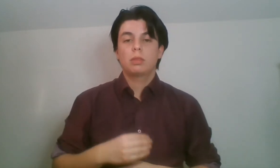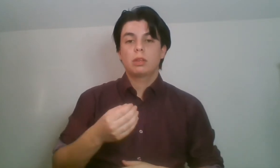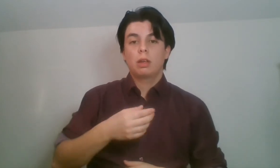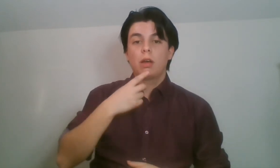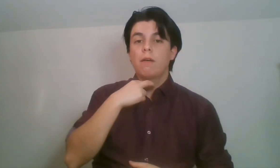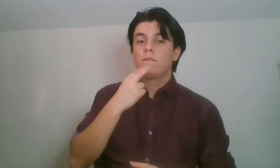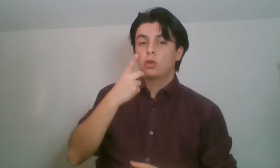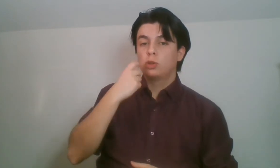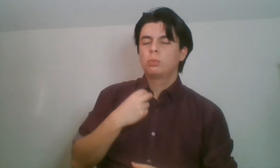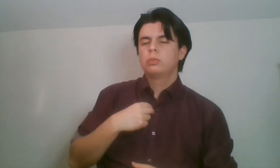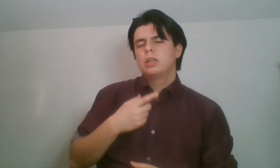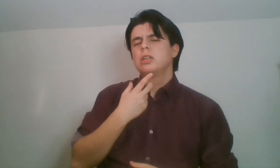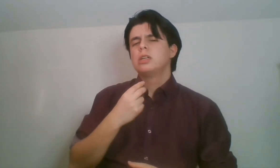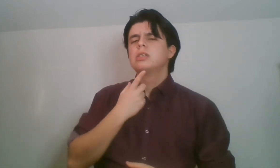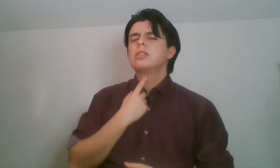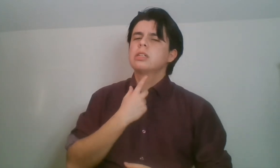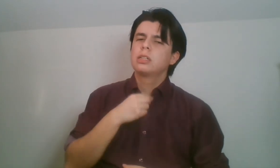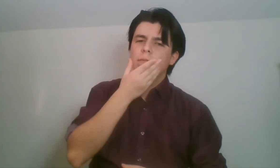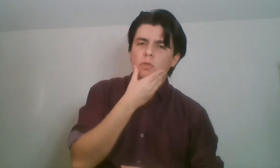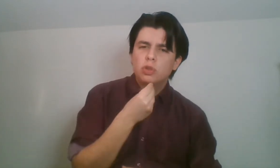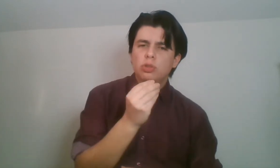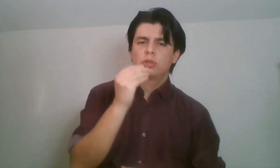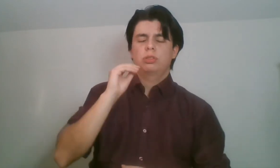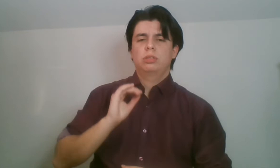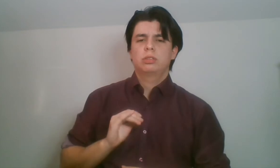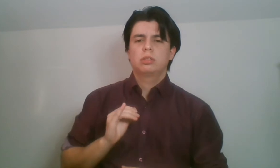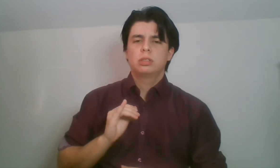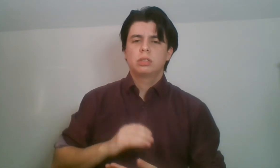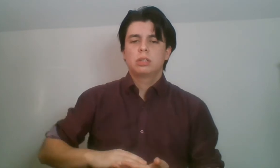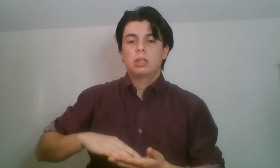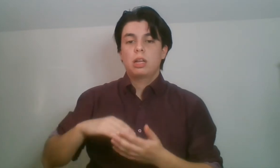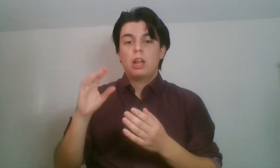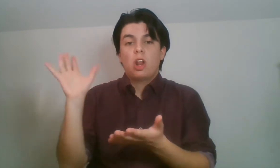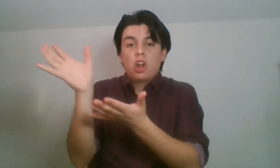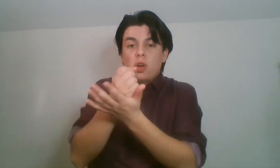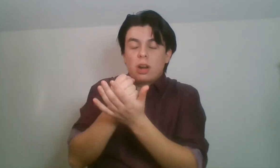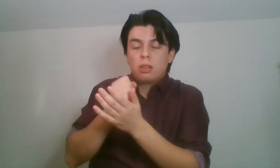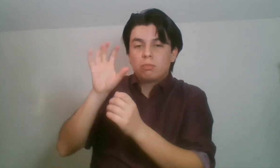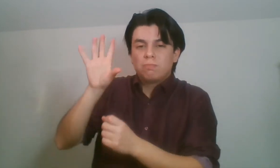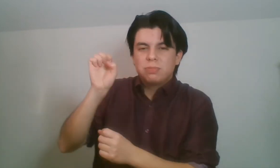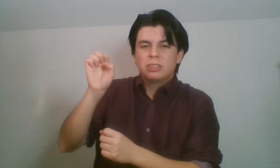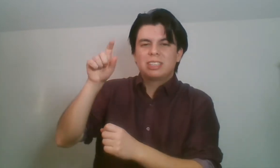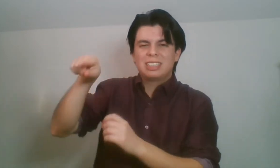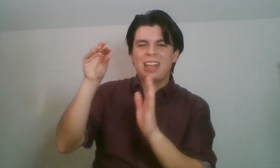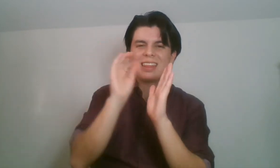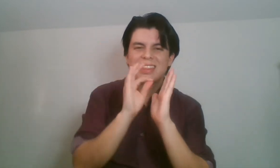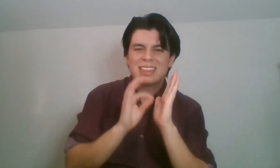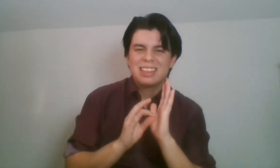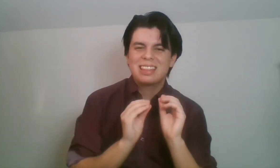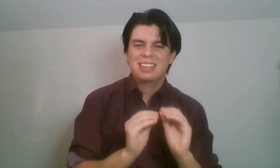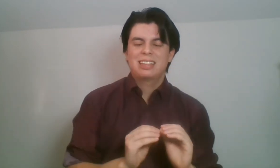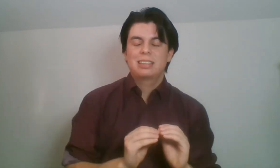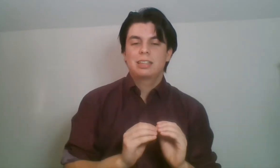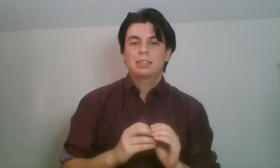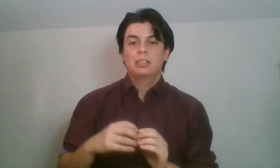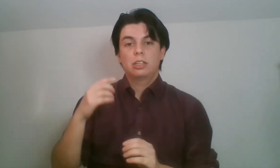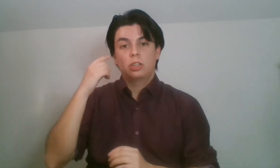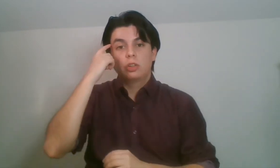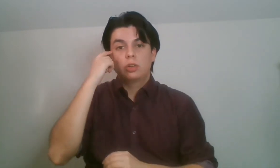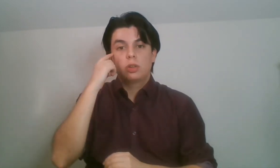Mavi. Qué bonito y qué interesante, o sea, claro, como haber logrado captar ese detalle. Y claro,